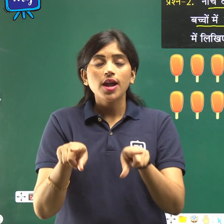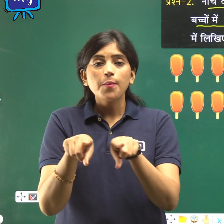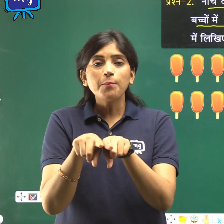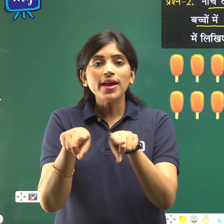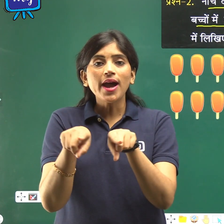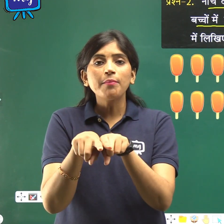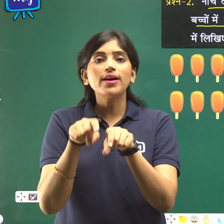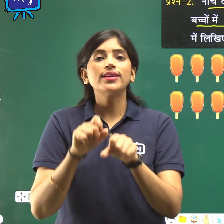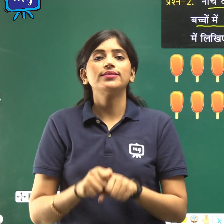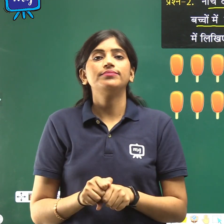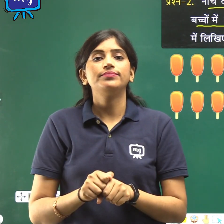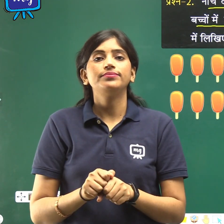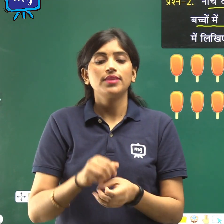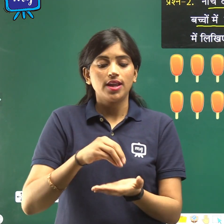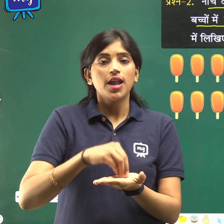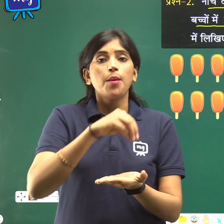बराबर